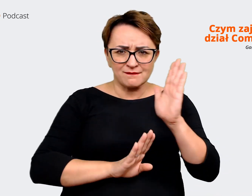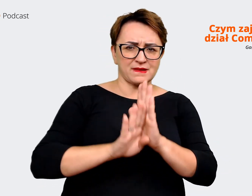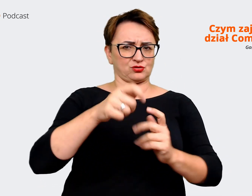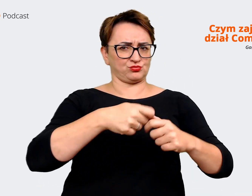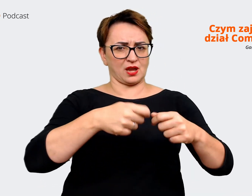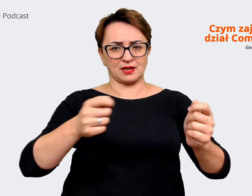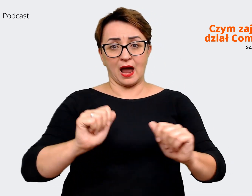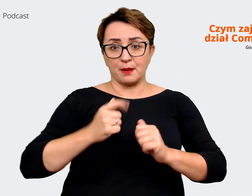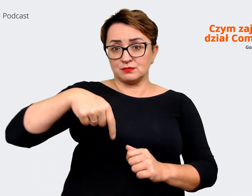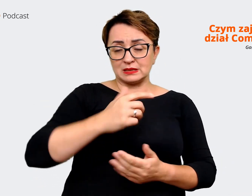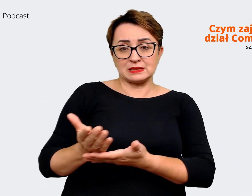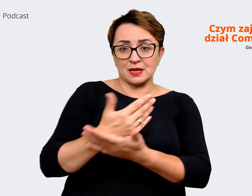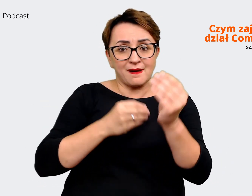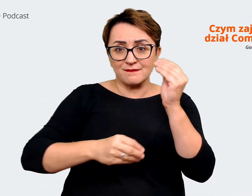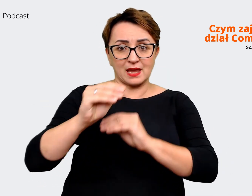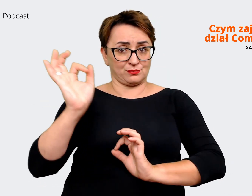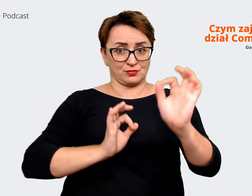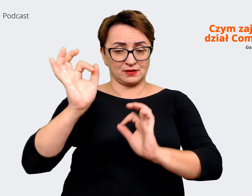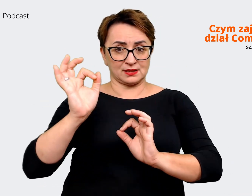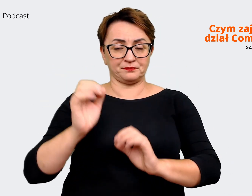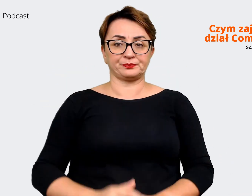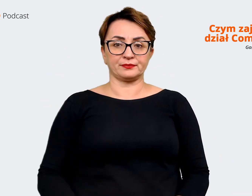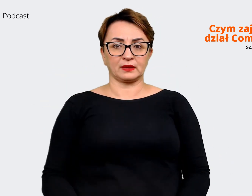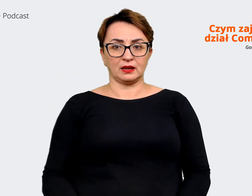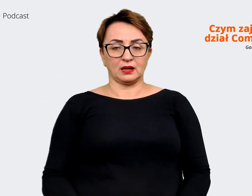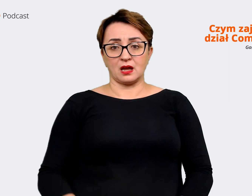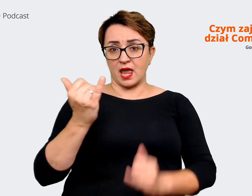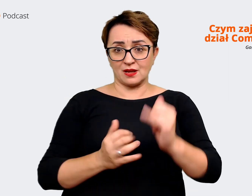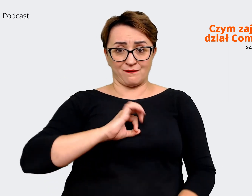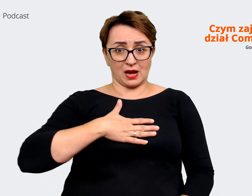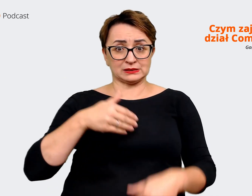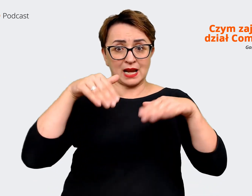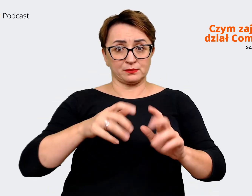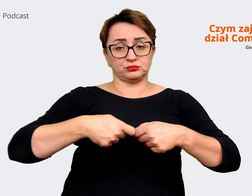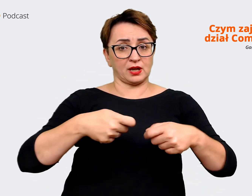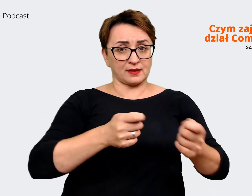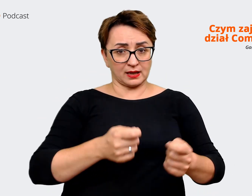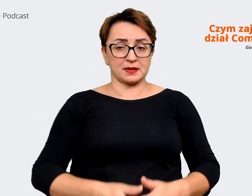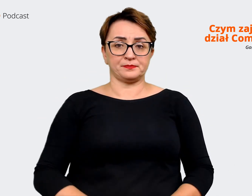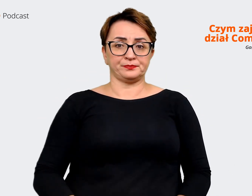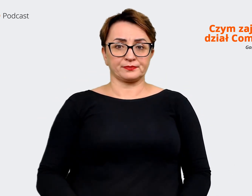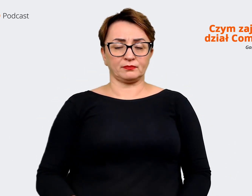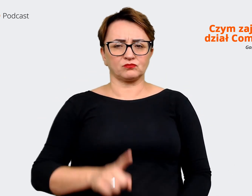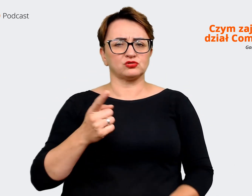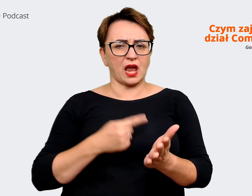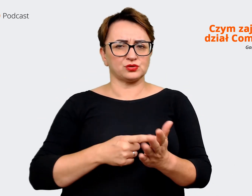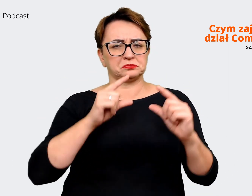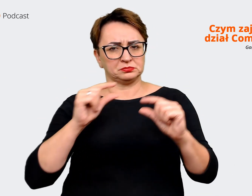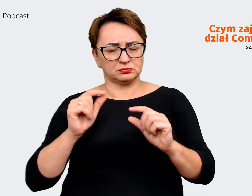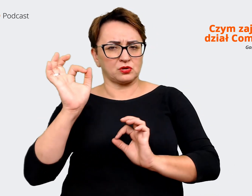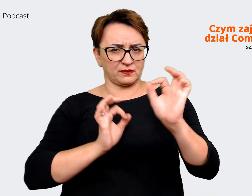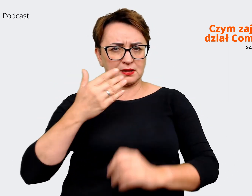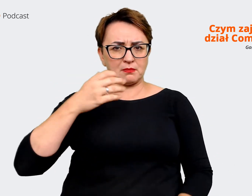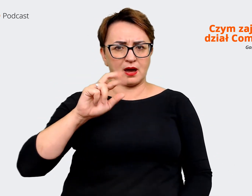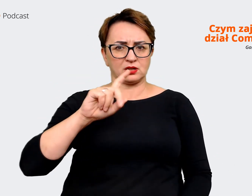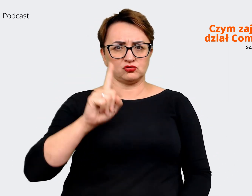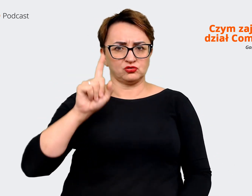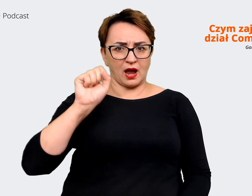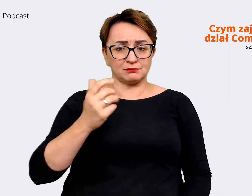to nie jest coś, na czym Allegro zarabia. Allegro zarabia na prowizjach od innych sprzedających, dlaczego w naszym najlepszym interesie jest to, żeby